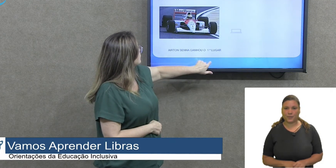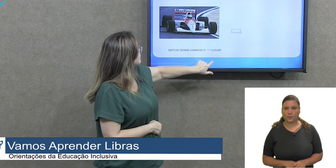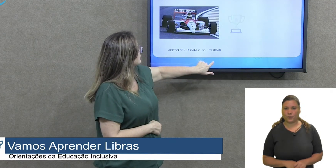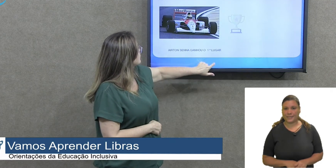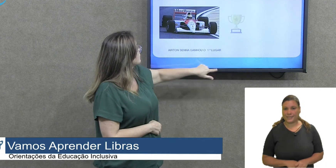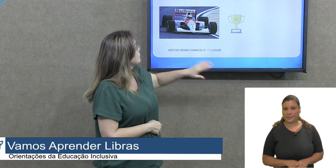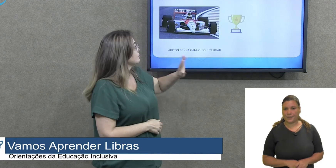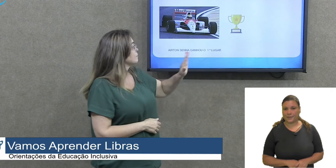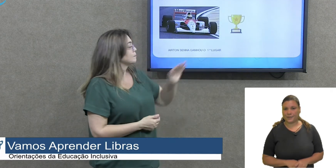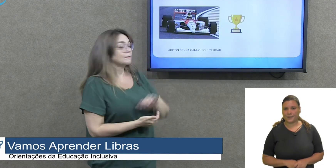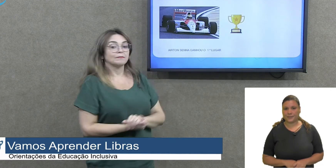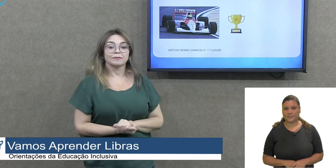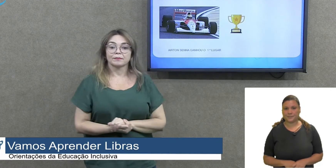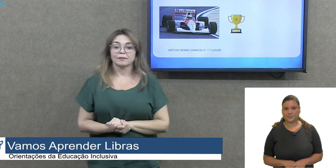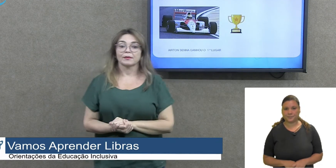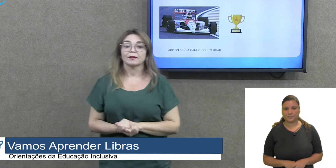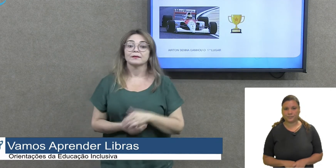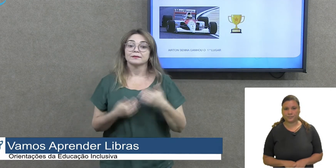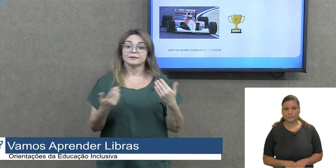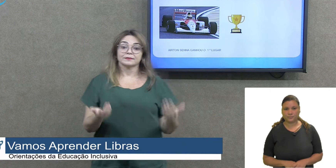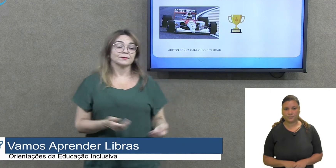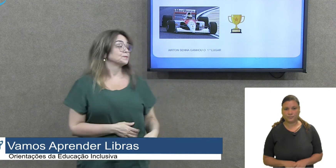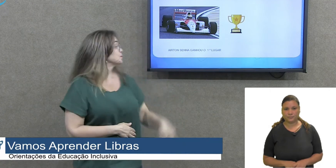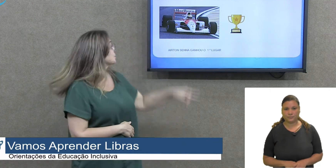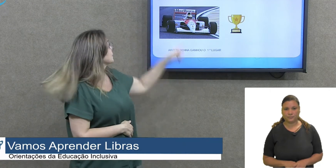Vamos para outro exemplo agora.